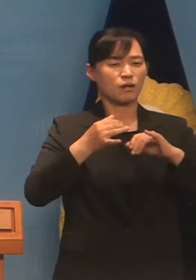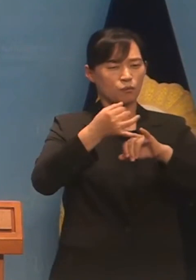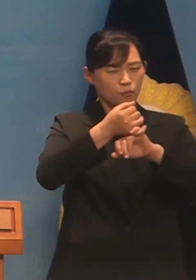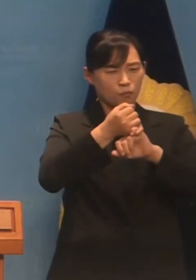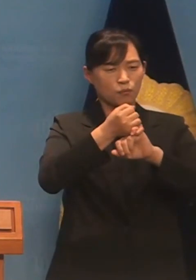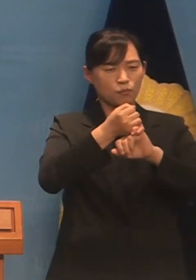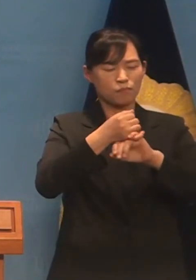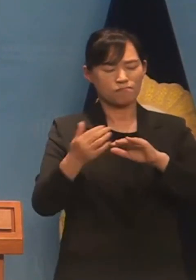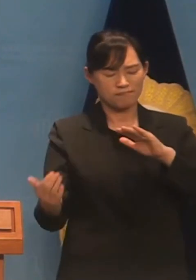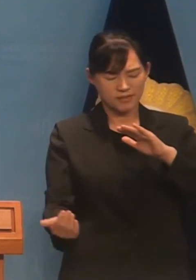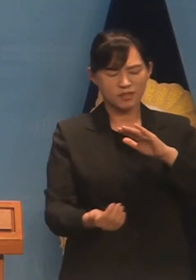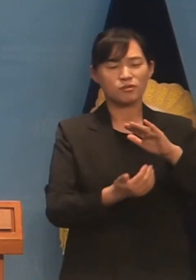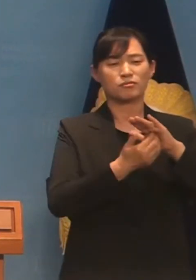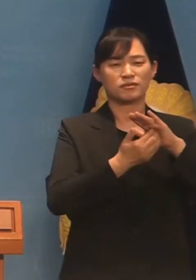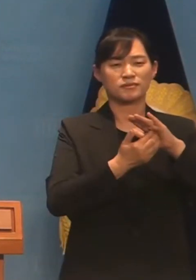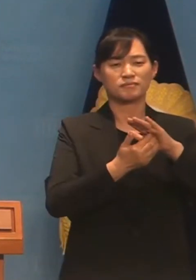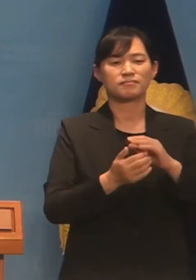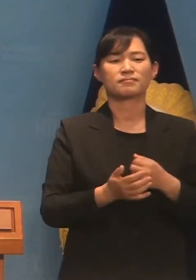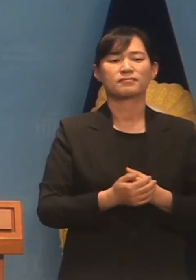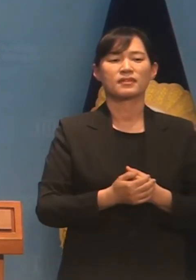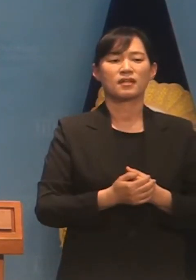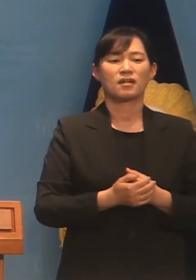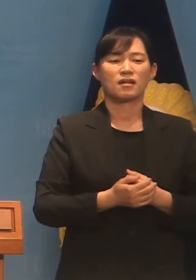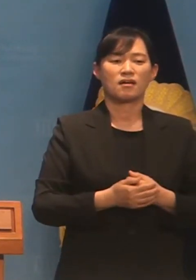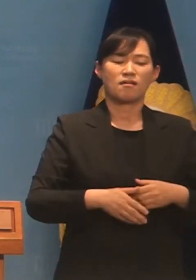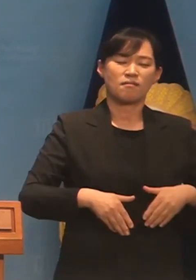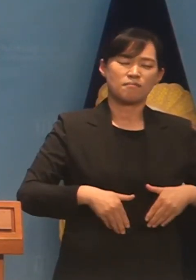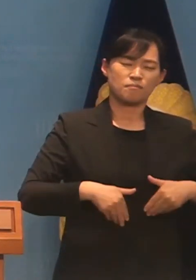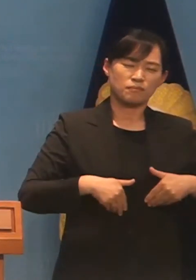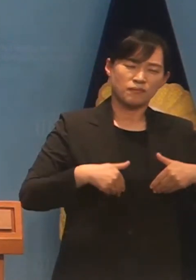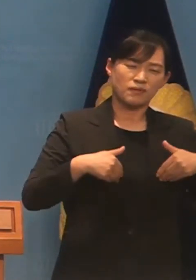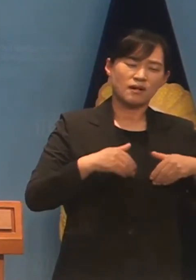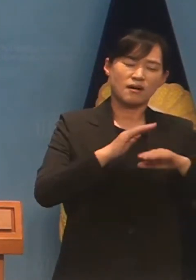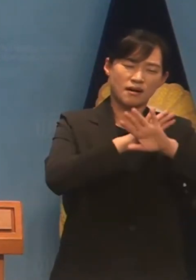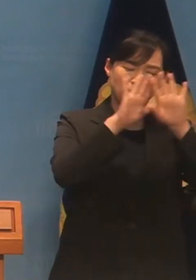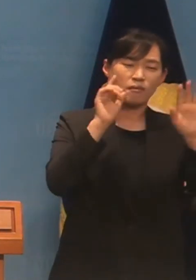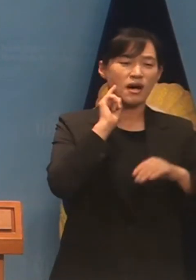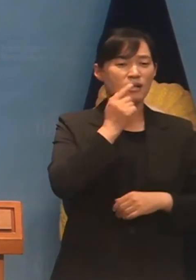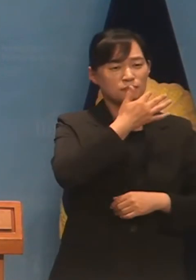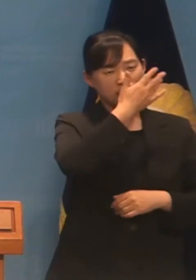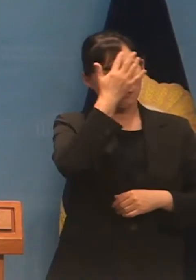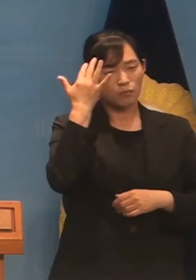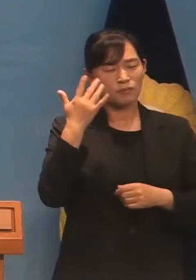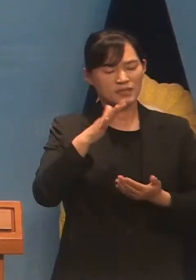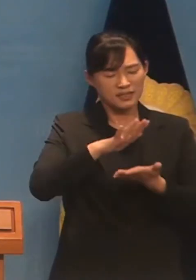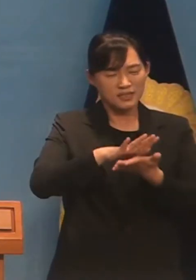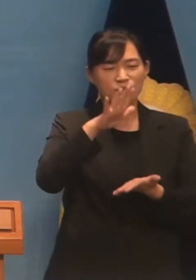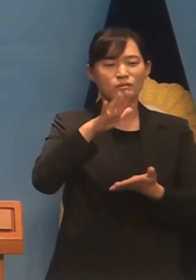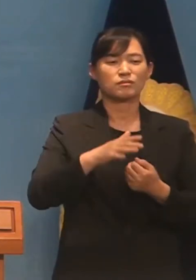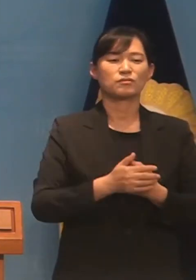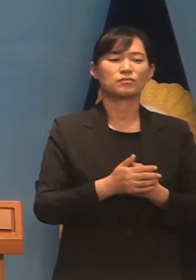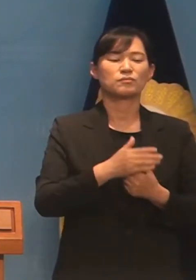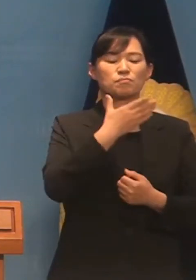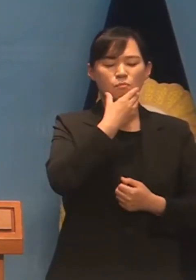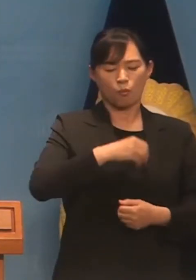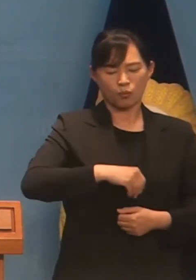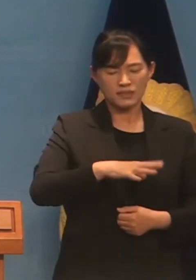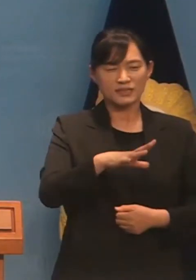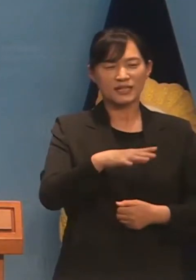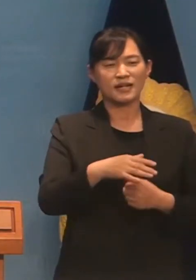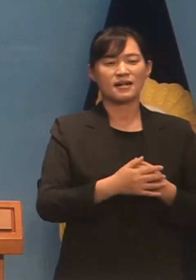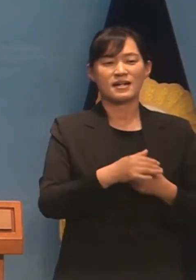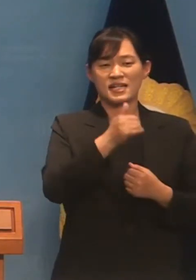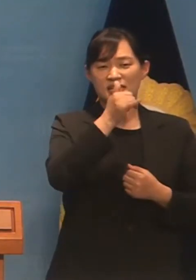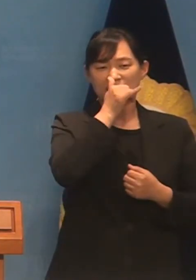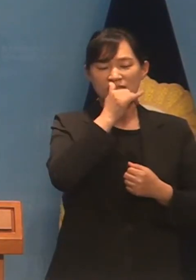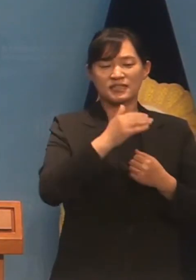반드시 이루겠습니다. 화사하고 화창하고 아름답고 뜨거운 독지가